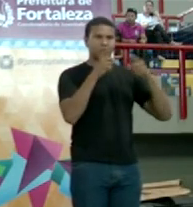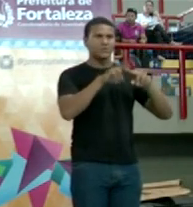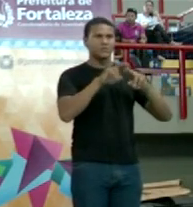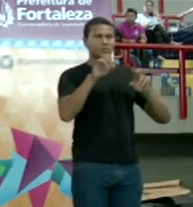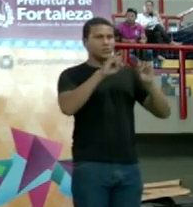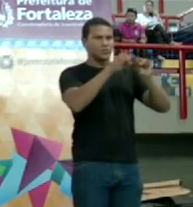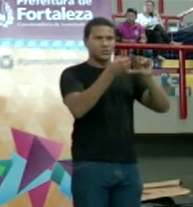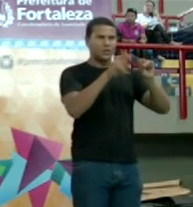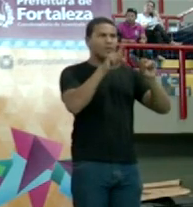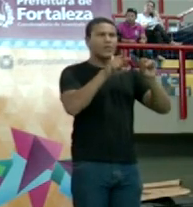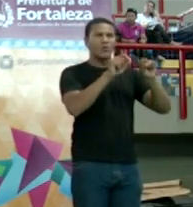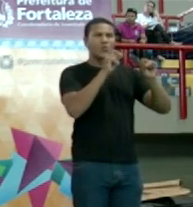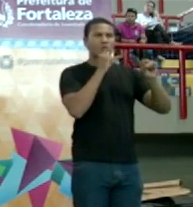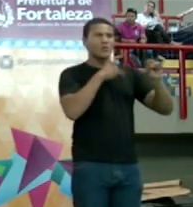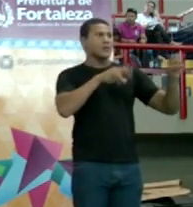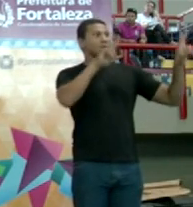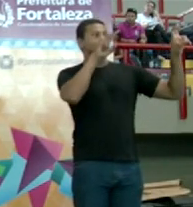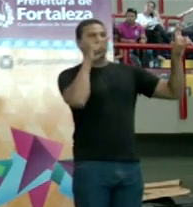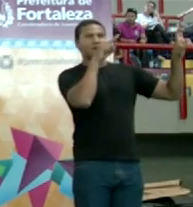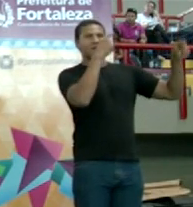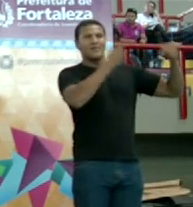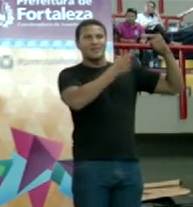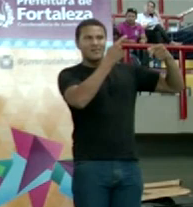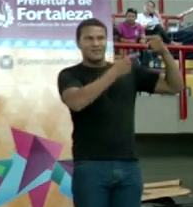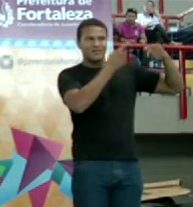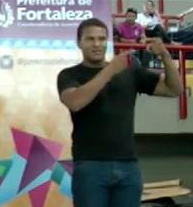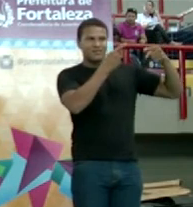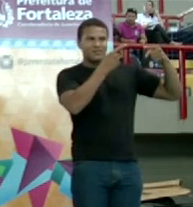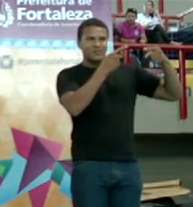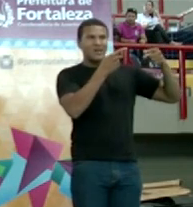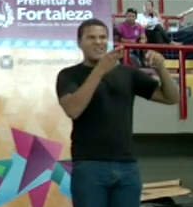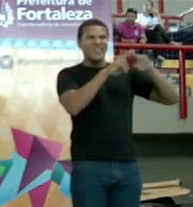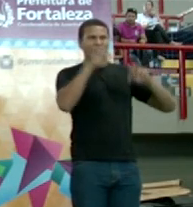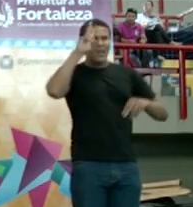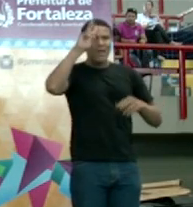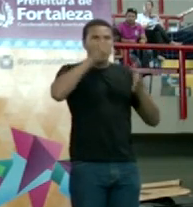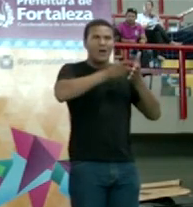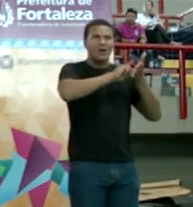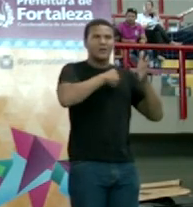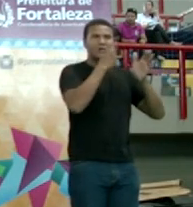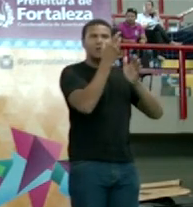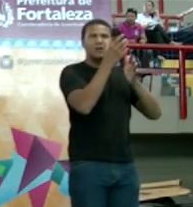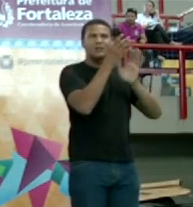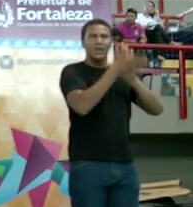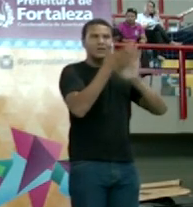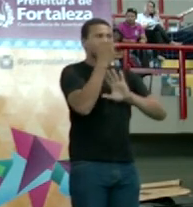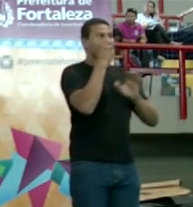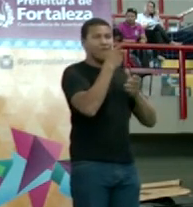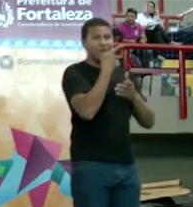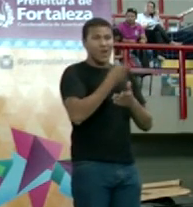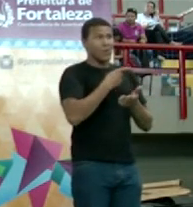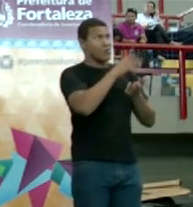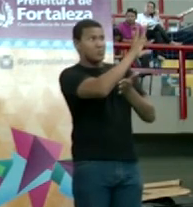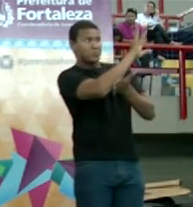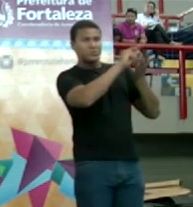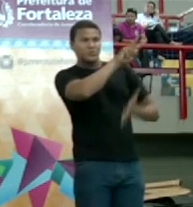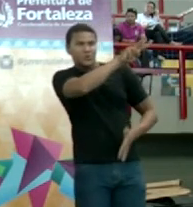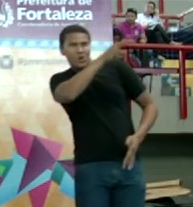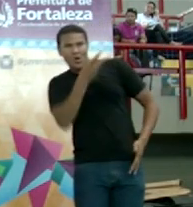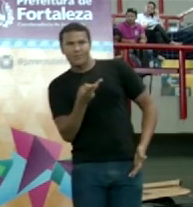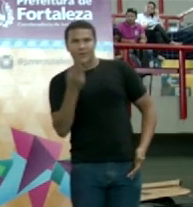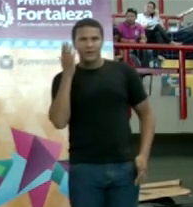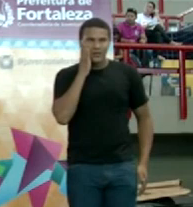em discussão, que foi aquilo que eu sugeri que você invertesse, mudasse até a posição dos sinônimos.